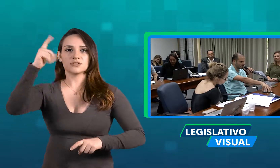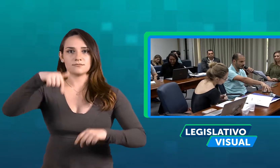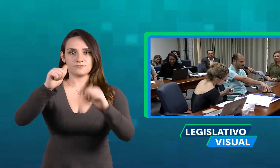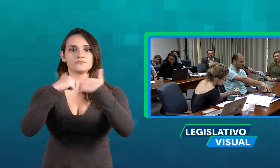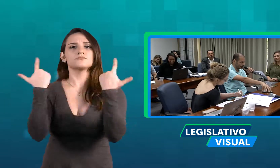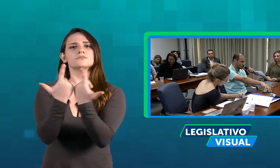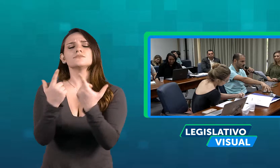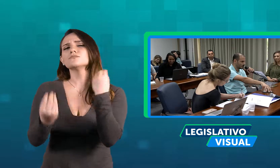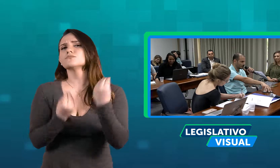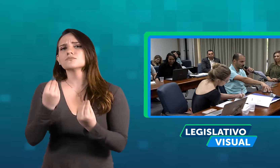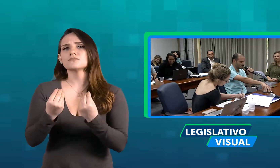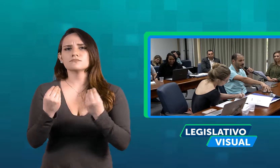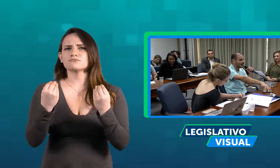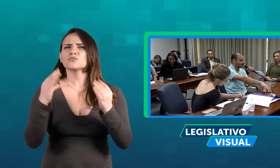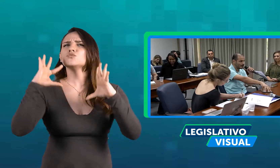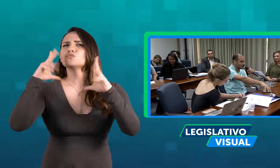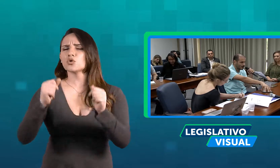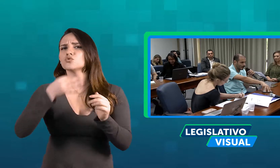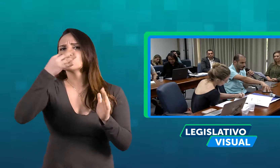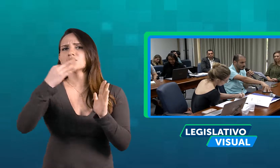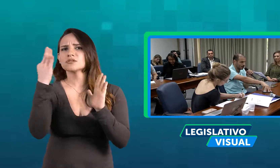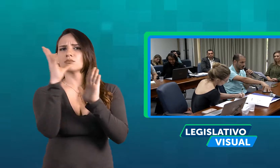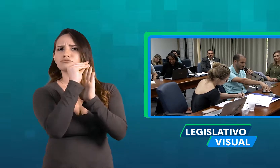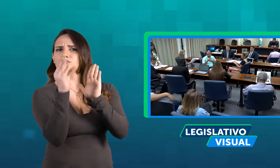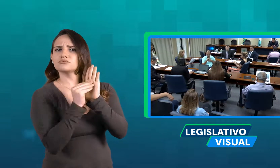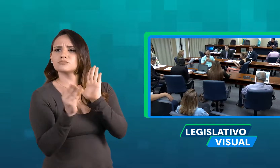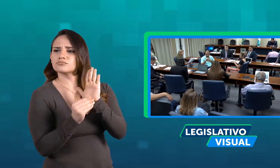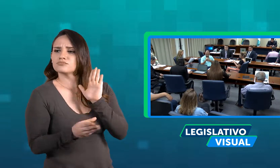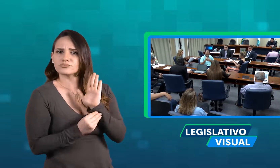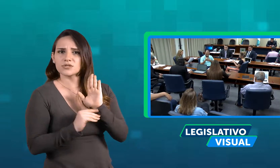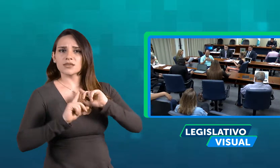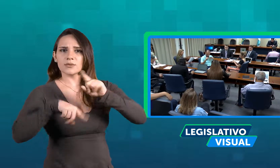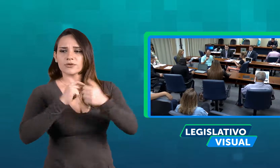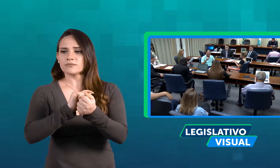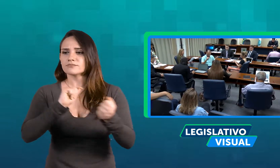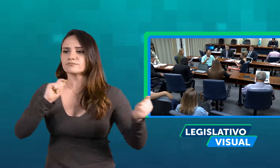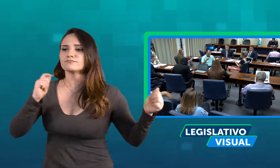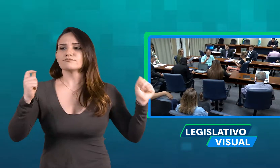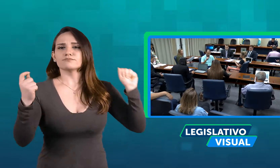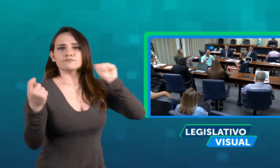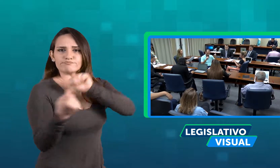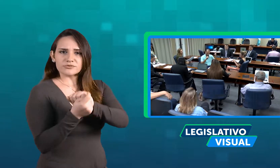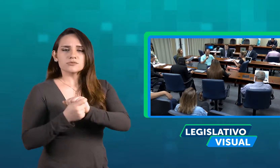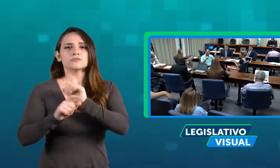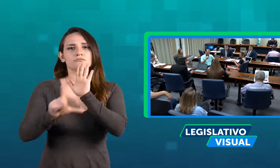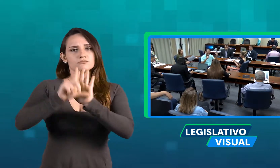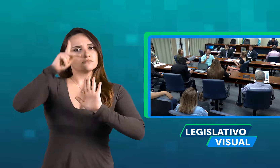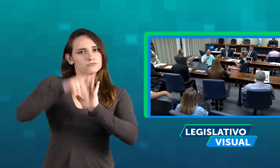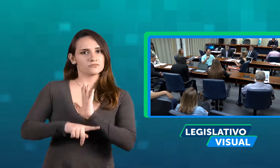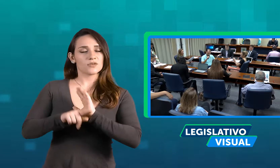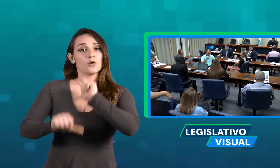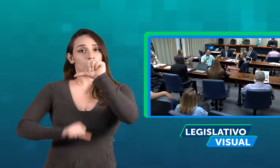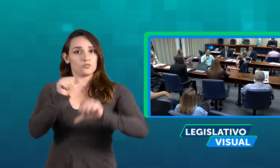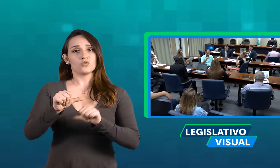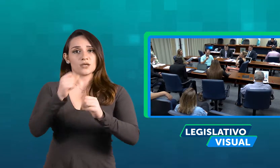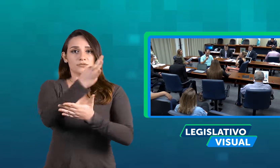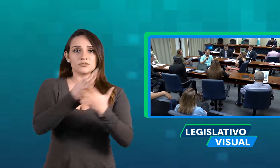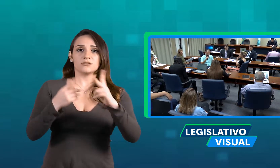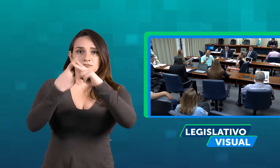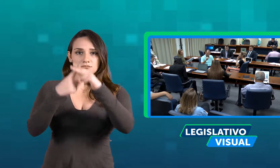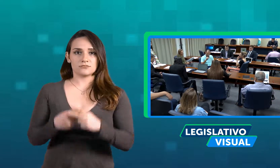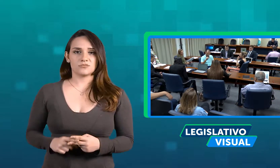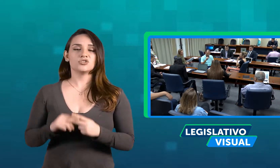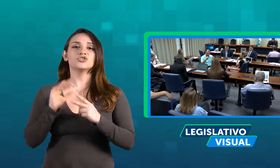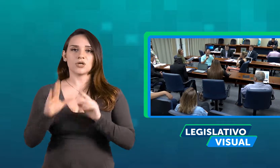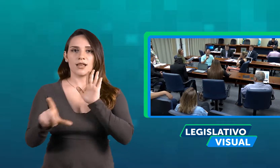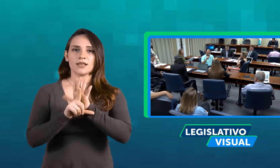realizada na Casa de Leis para compilar todas as sugestões que, em breve, serão transformadas num projeto que deverá alterar a